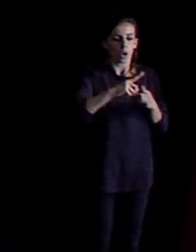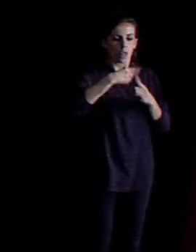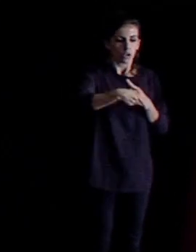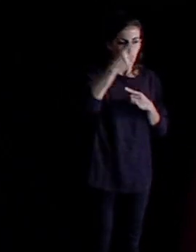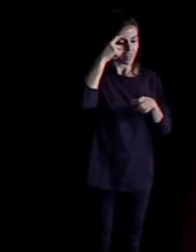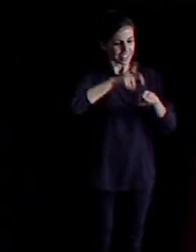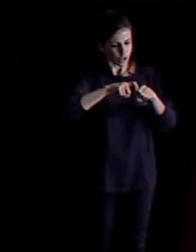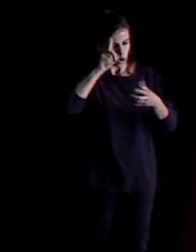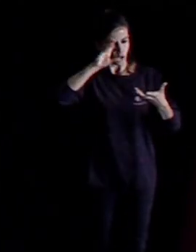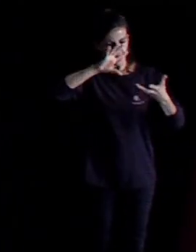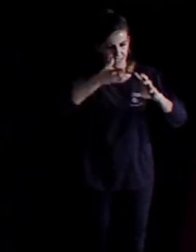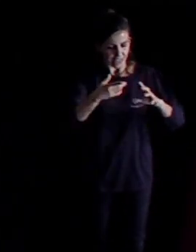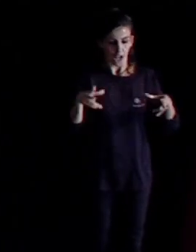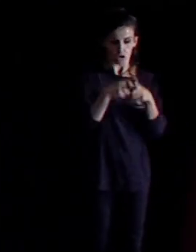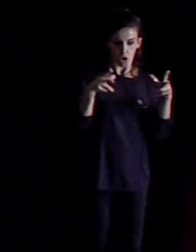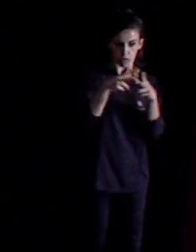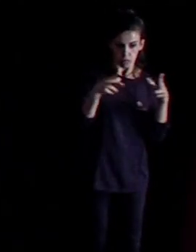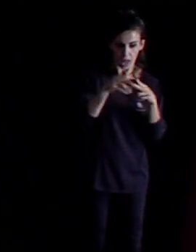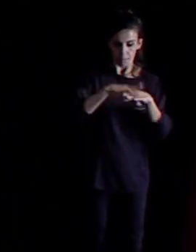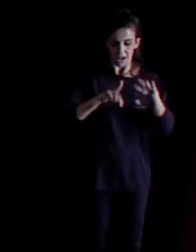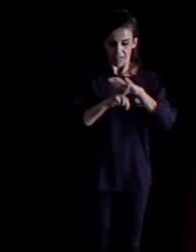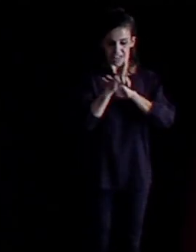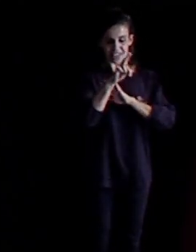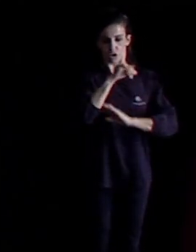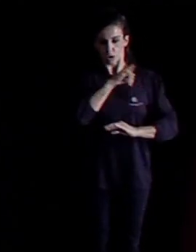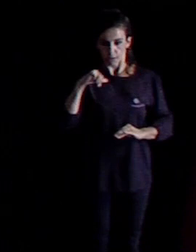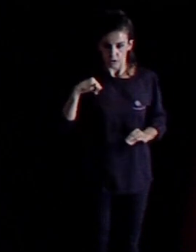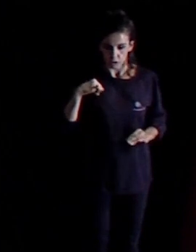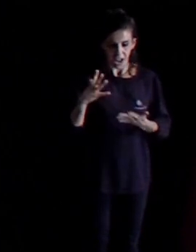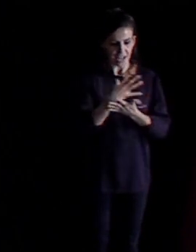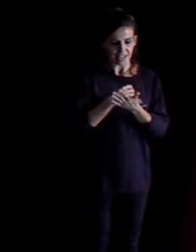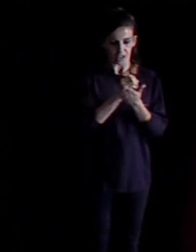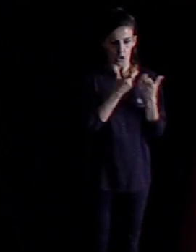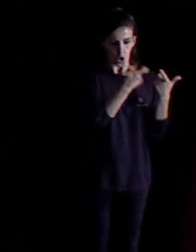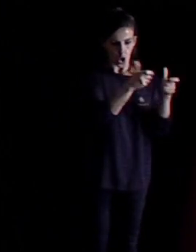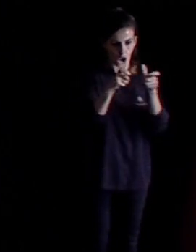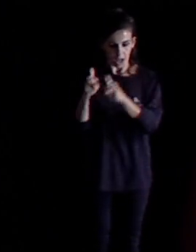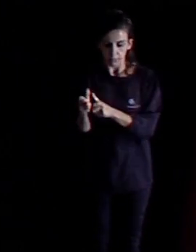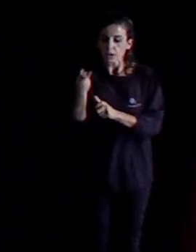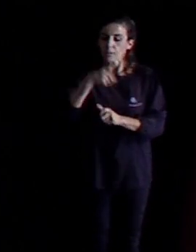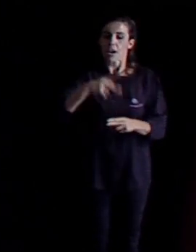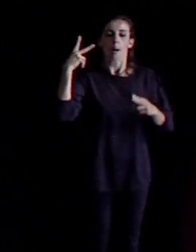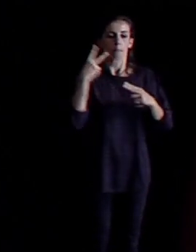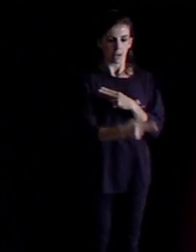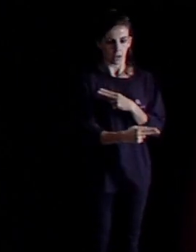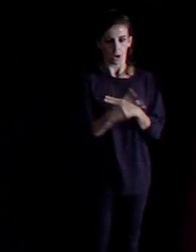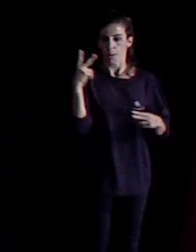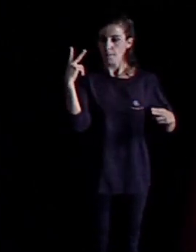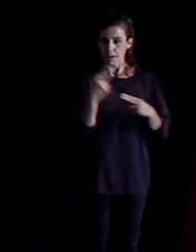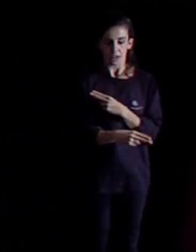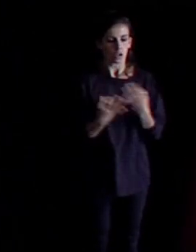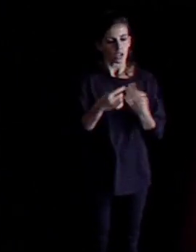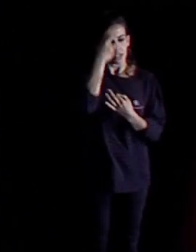psicológicas, psiquiátricas, sociales, de desarrollo personal y en todos los ámbitos, y la prevención. La prevención es